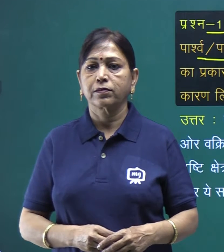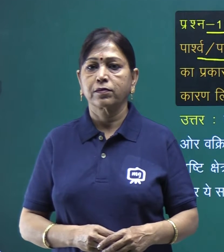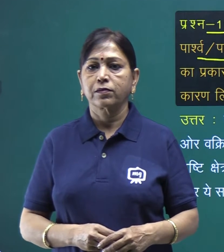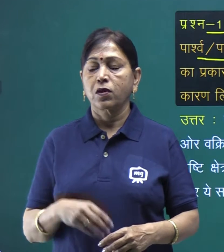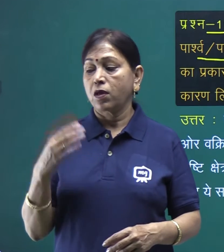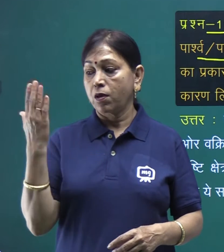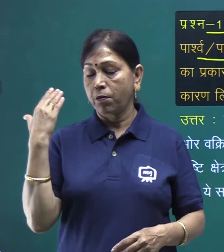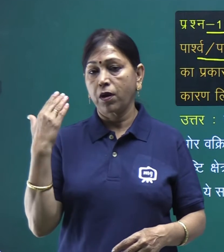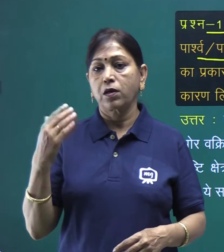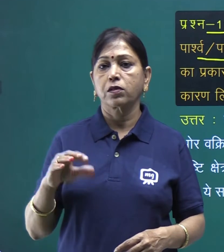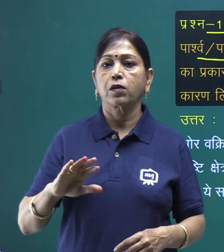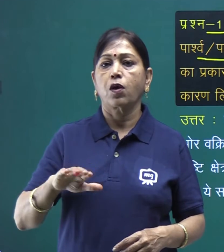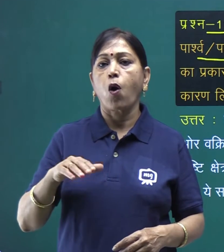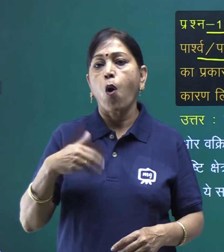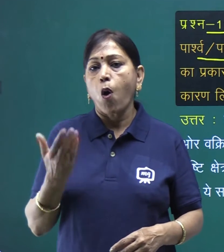पार्श्व में